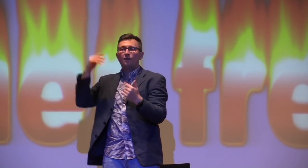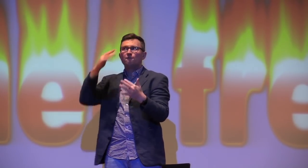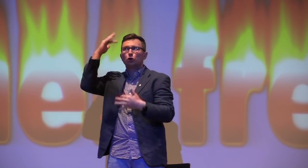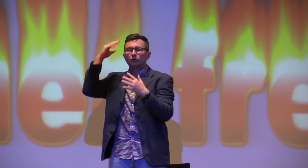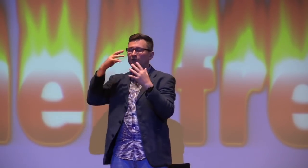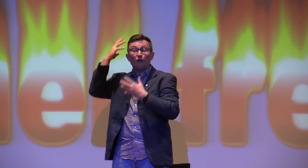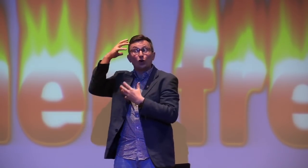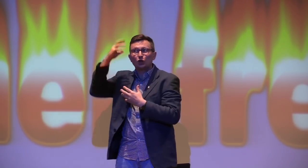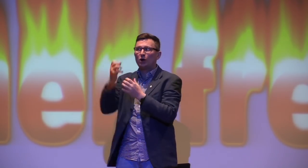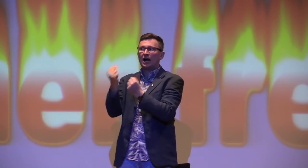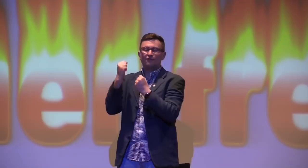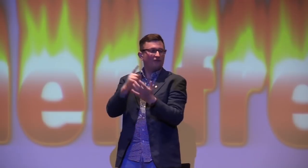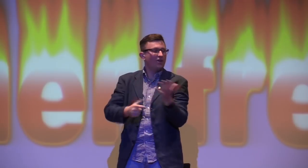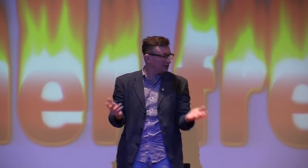wenn es da nicht